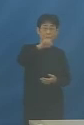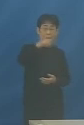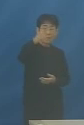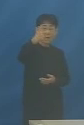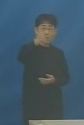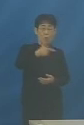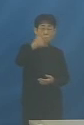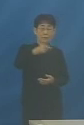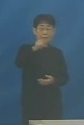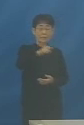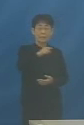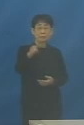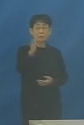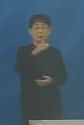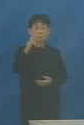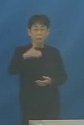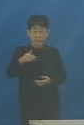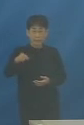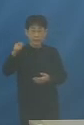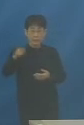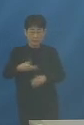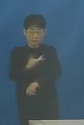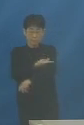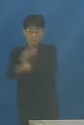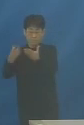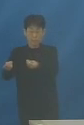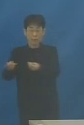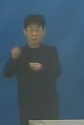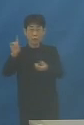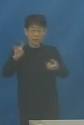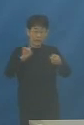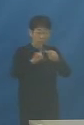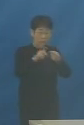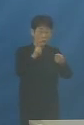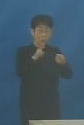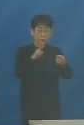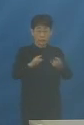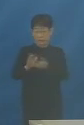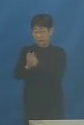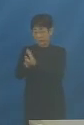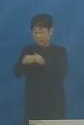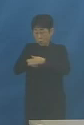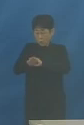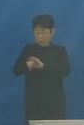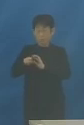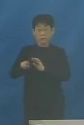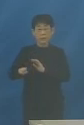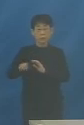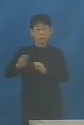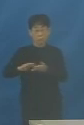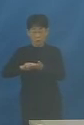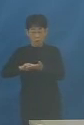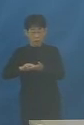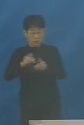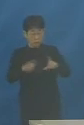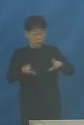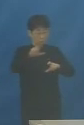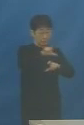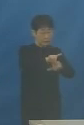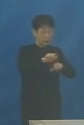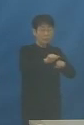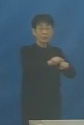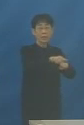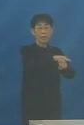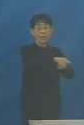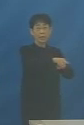清酒の実績がありましてa これに見合う分あの犬の手持ち分も含めて追加をしてですねそれを得